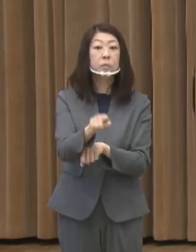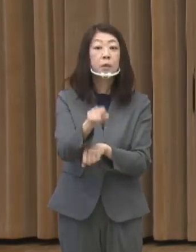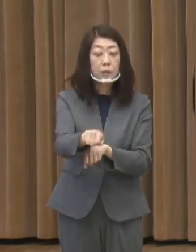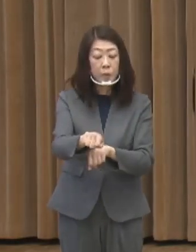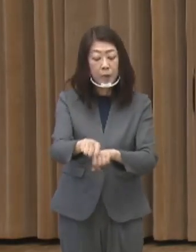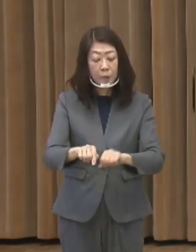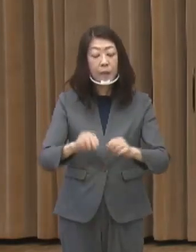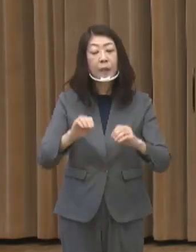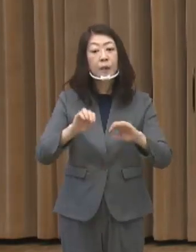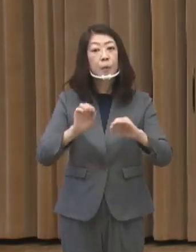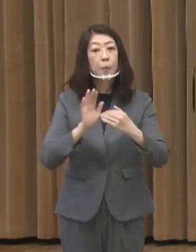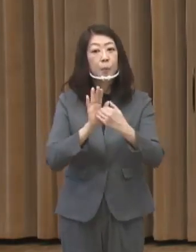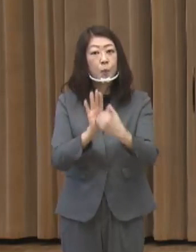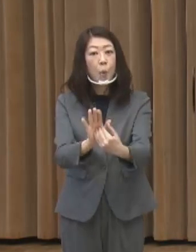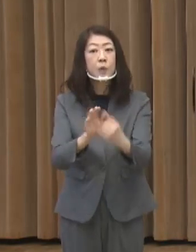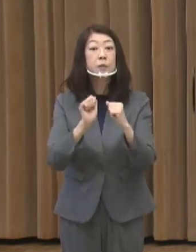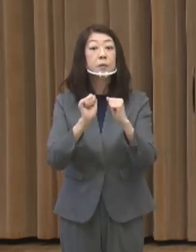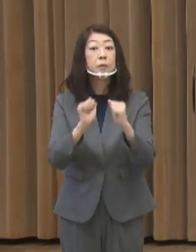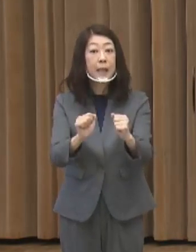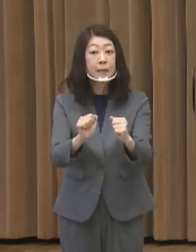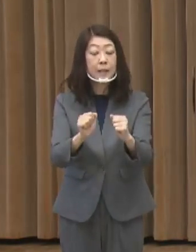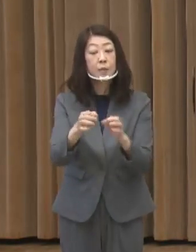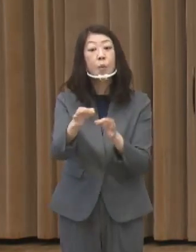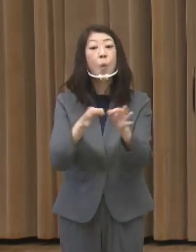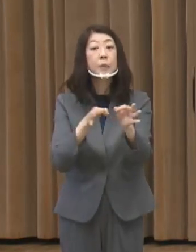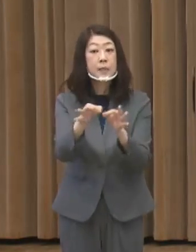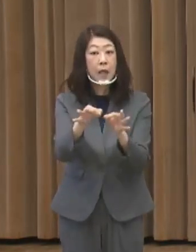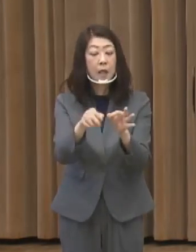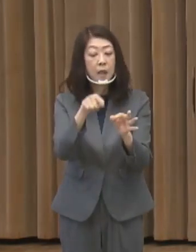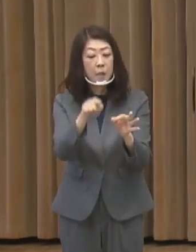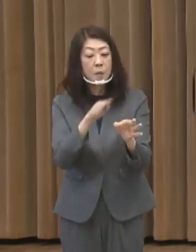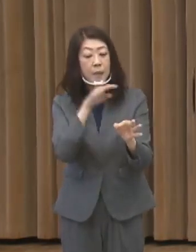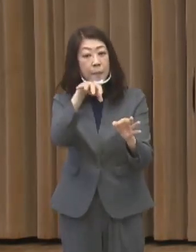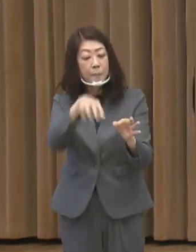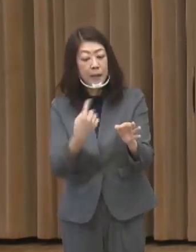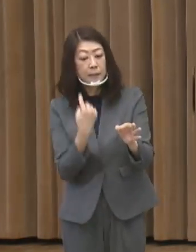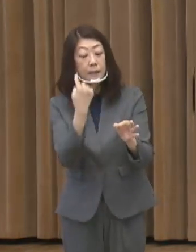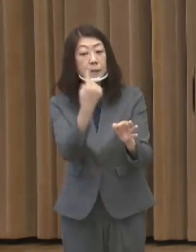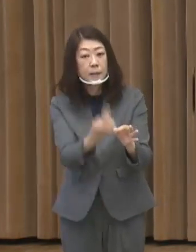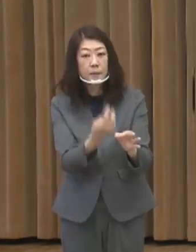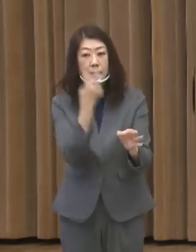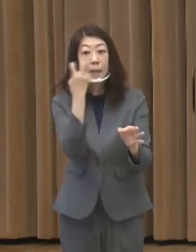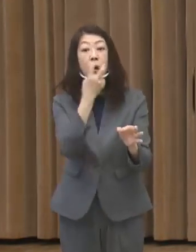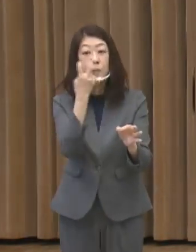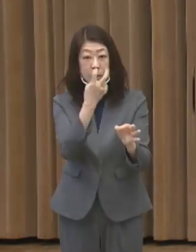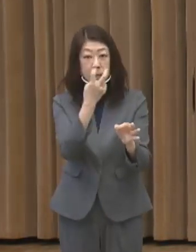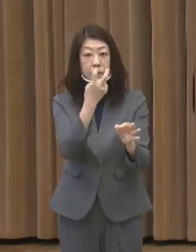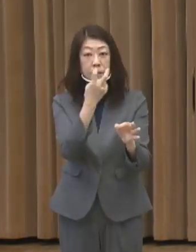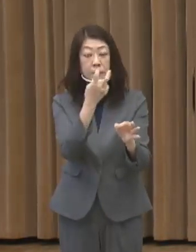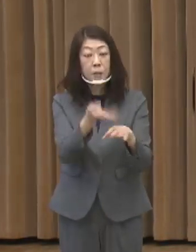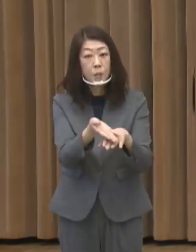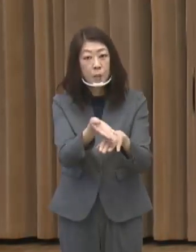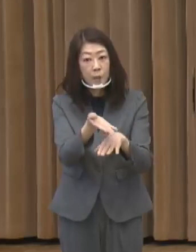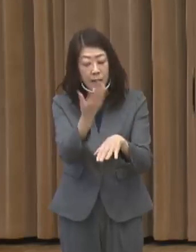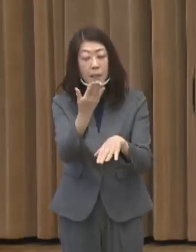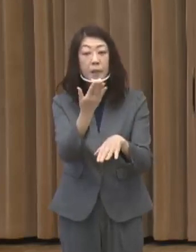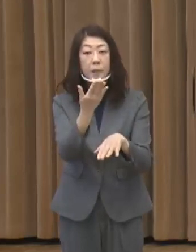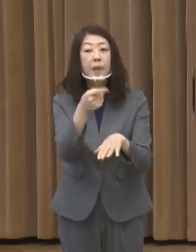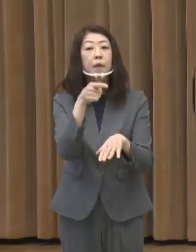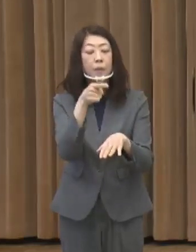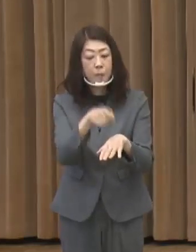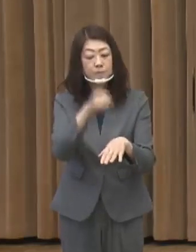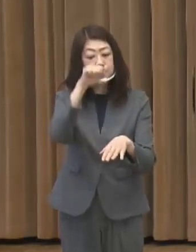ただいている飲食店を現地でその内容を確認させていただき、感染対策取り組み店